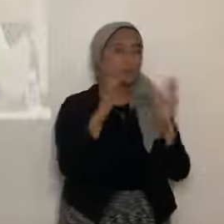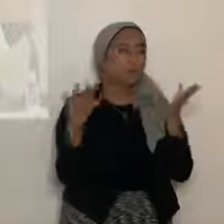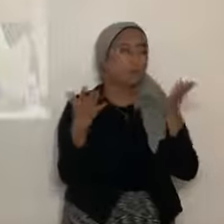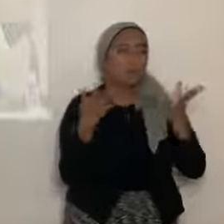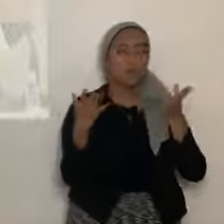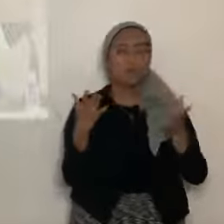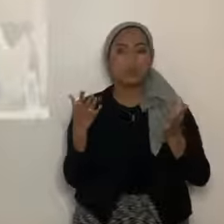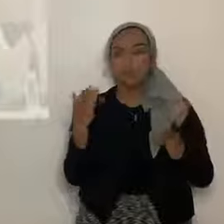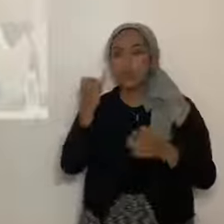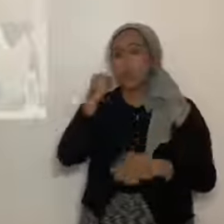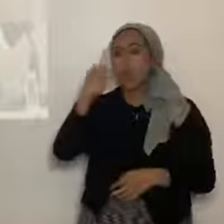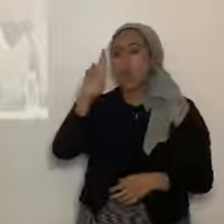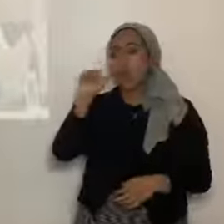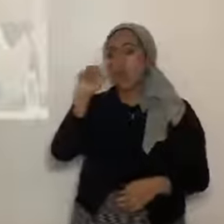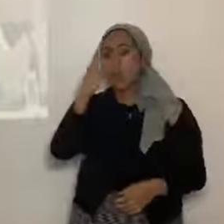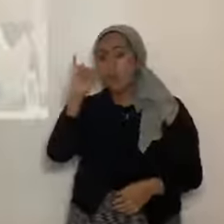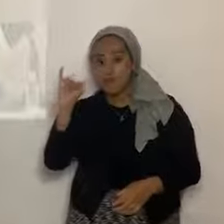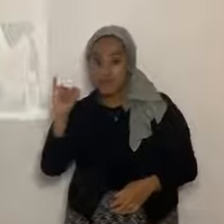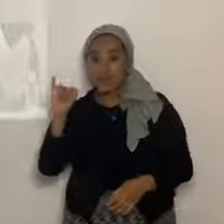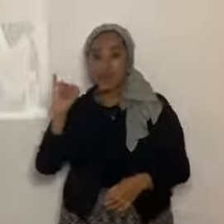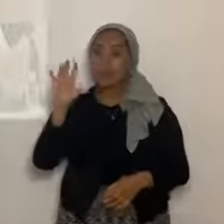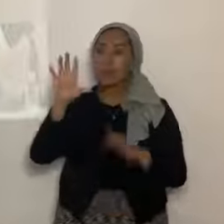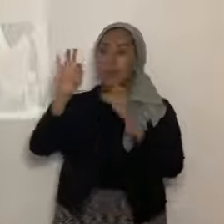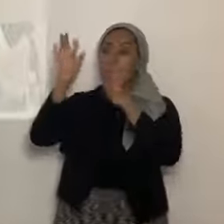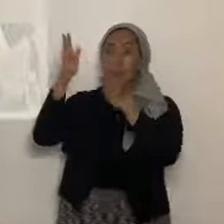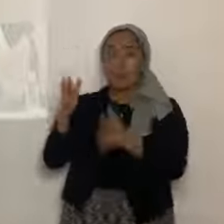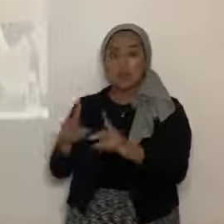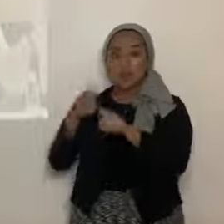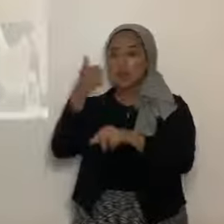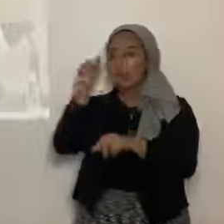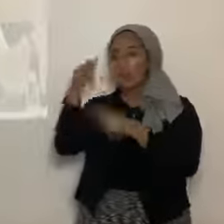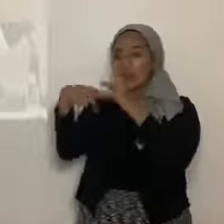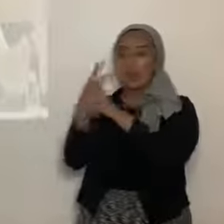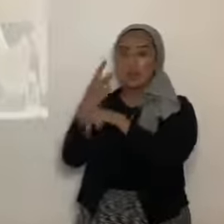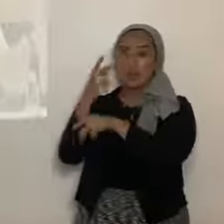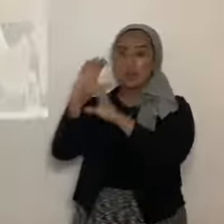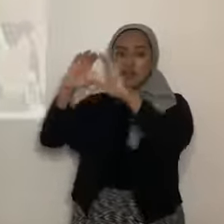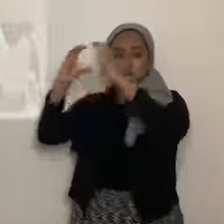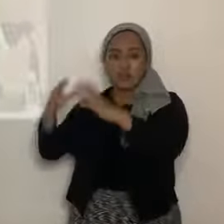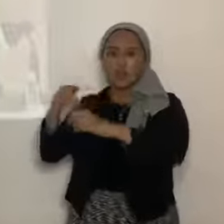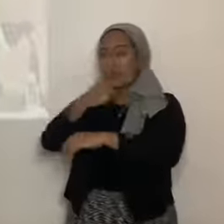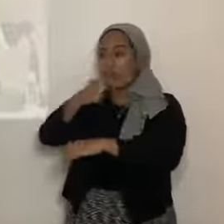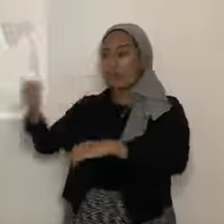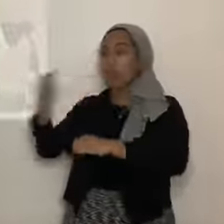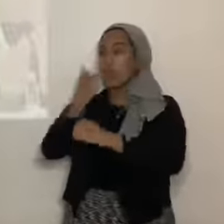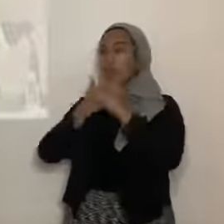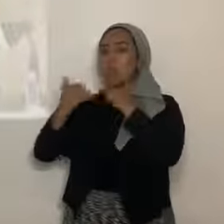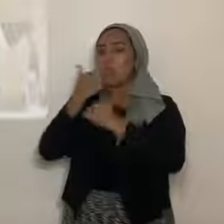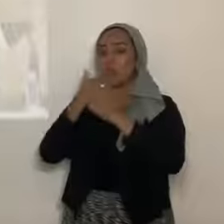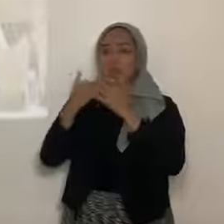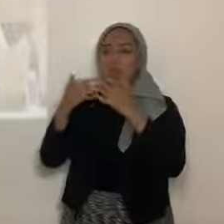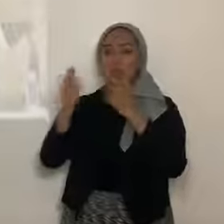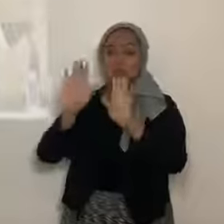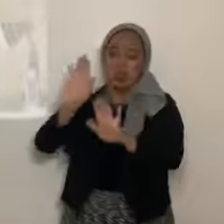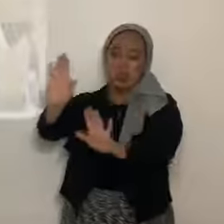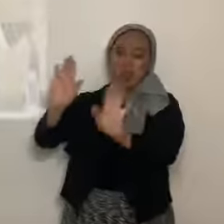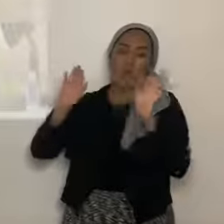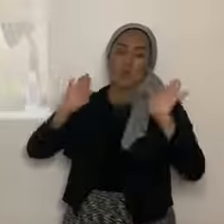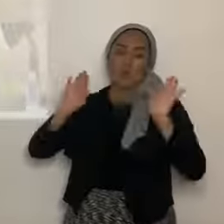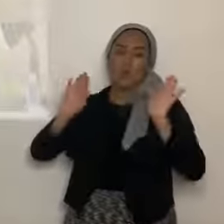un rabino, a un roe de X o Z congregación y hace las cosas como las haga, ese es su problema, él presentará cuentas ante